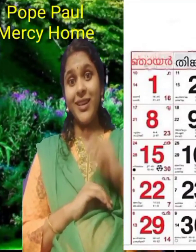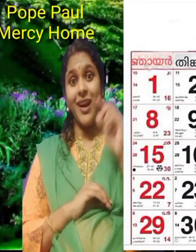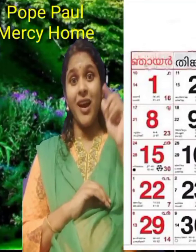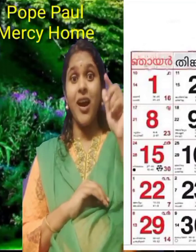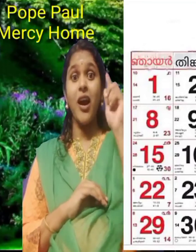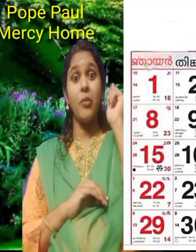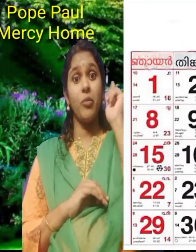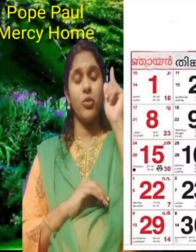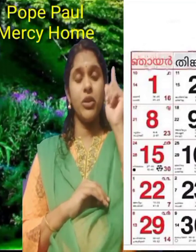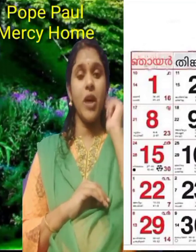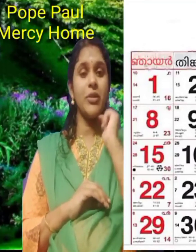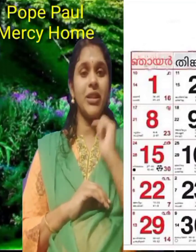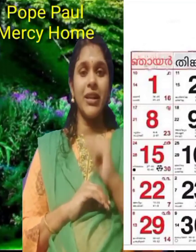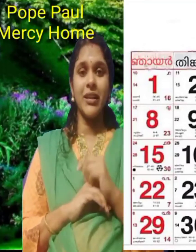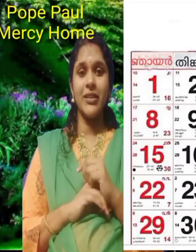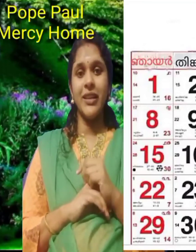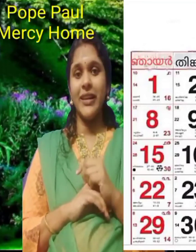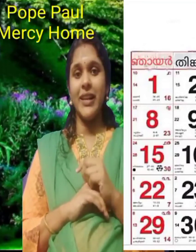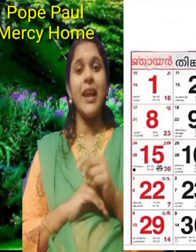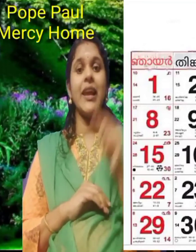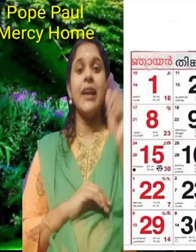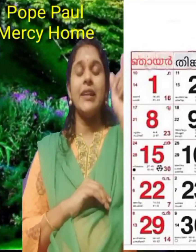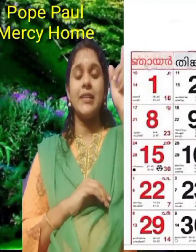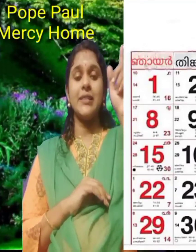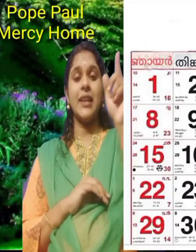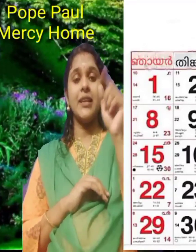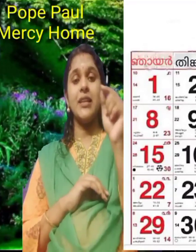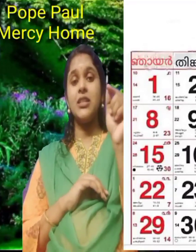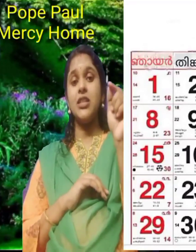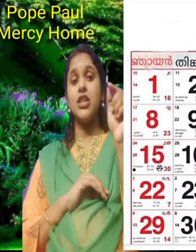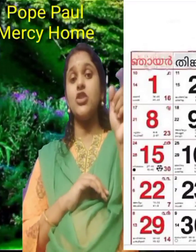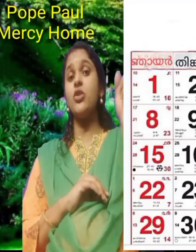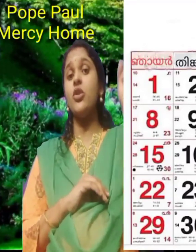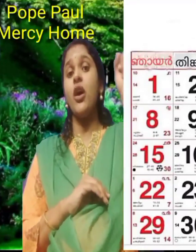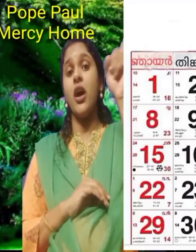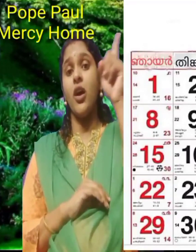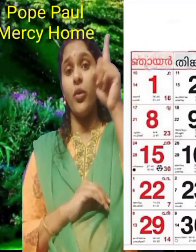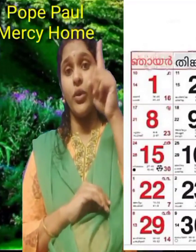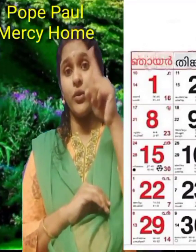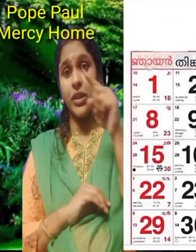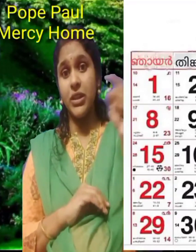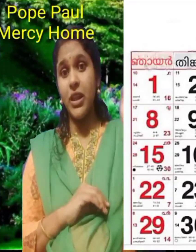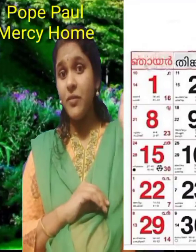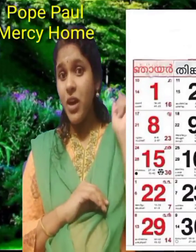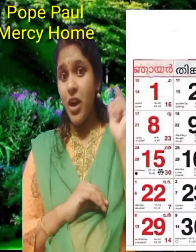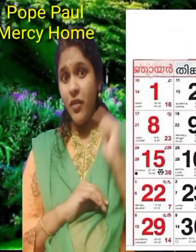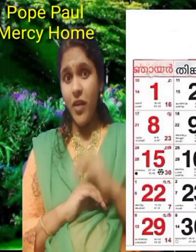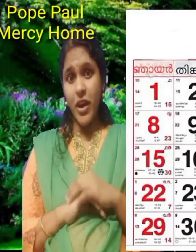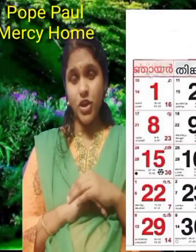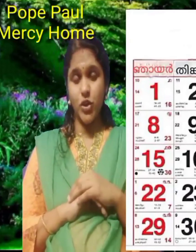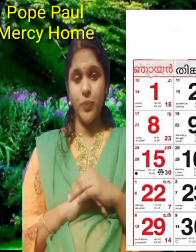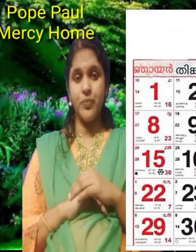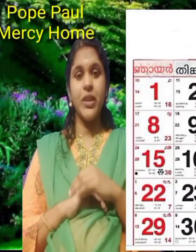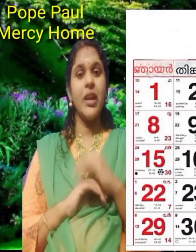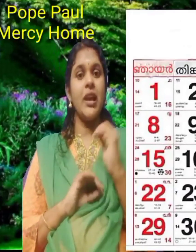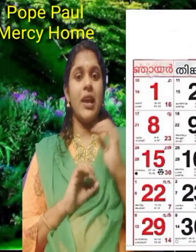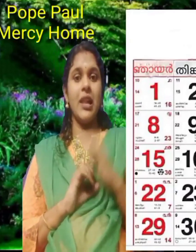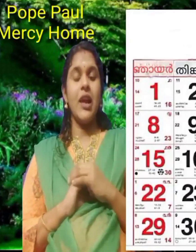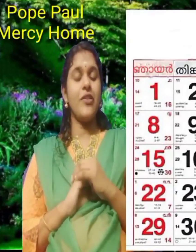ഏതാണ്? ആ മൂന്നാമത് കിടക്കുന്നതാണ് അല്ലേ. ടീച്ചർ അതിനെന്ത് ചെയ്തു? ആ ഒരു വൃത്തം